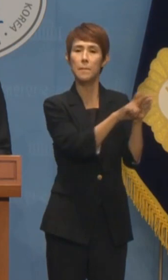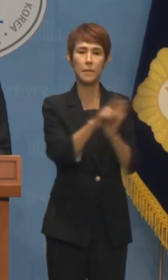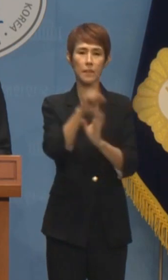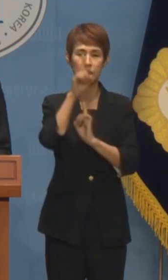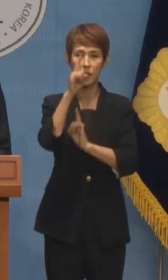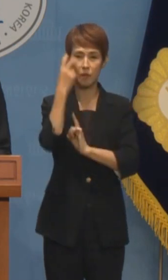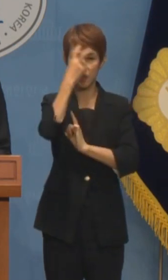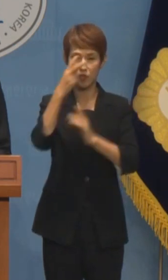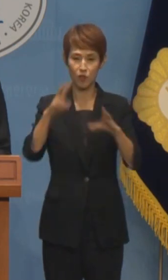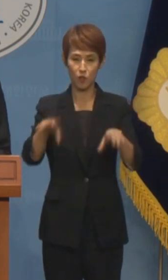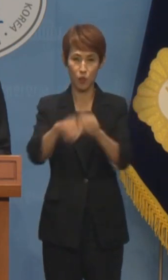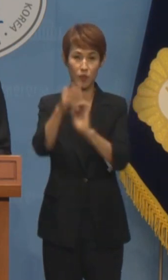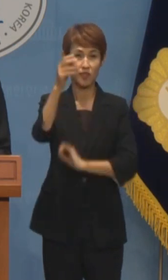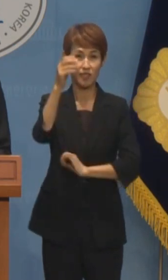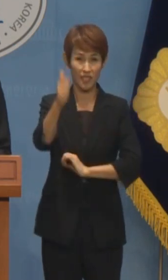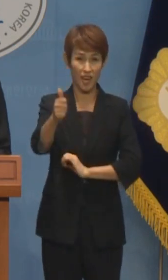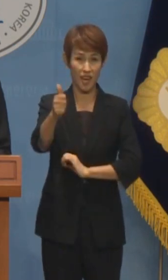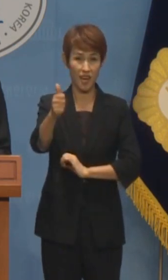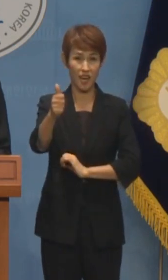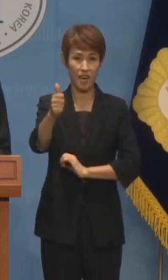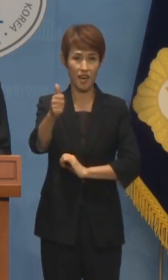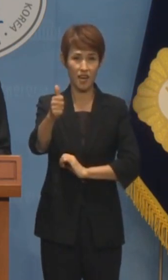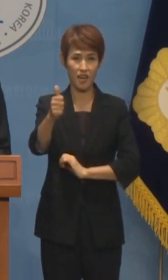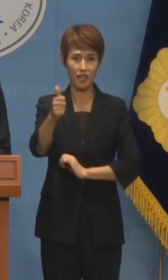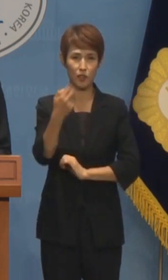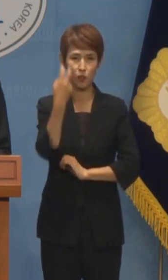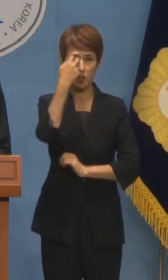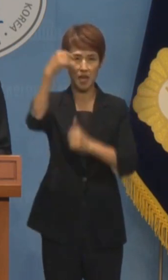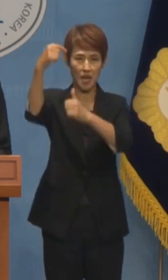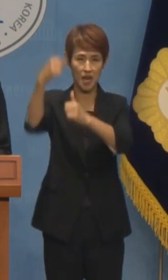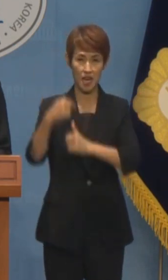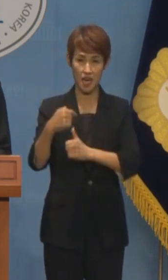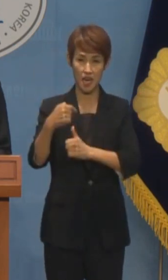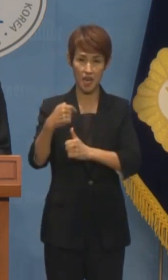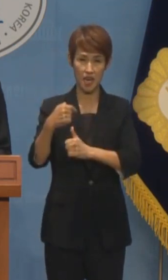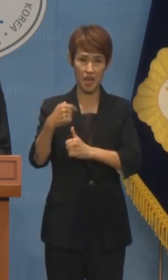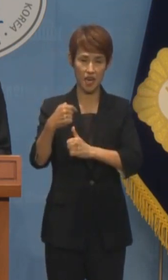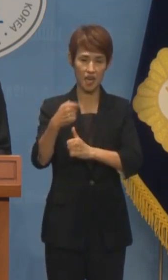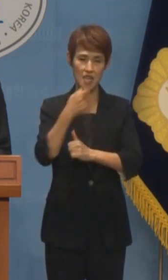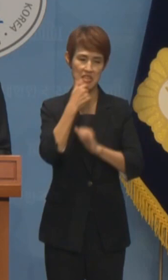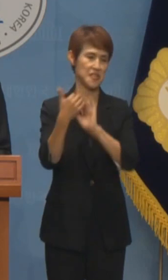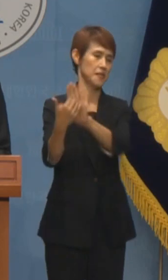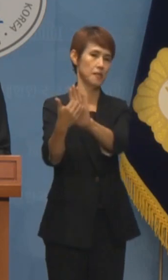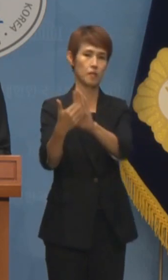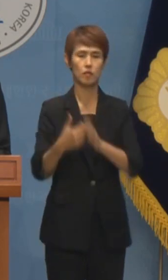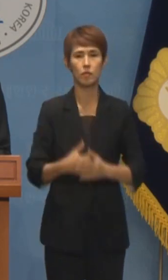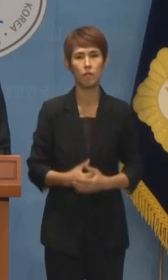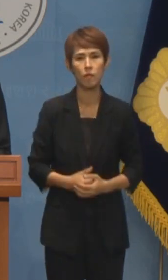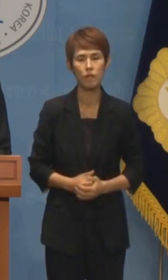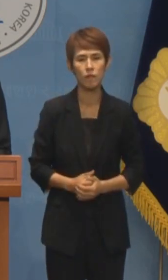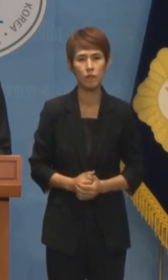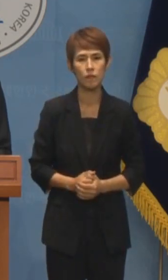이원석 검찰총장의 진상조사 지시를 노골적으로 거부하고 있습니다.